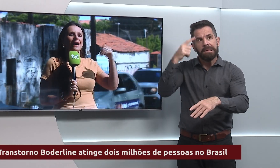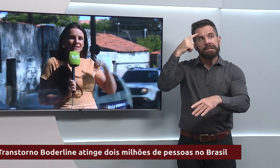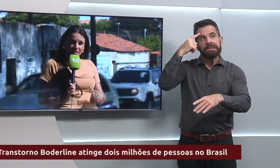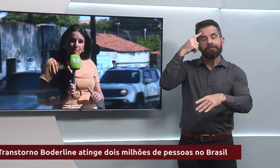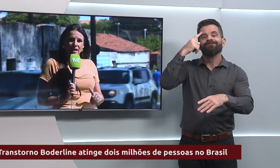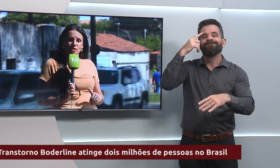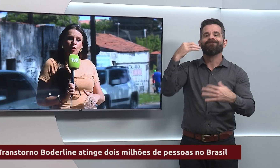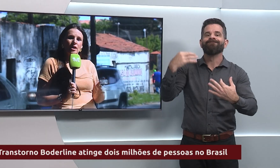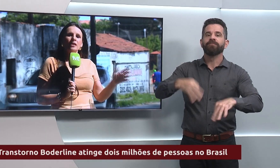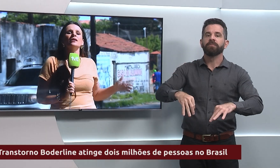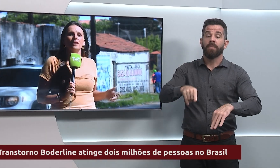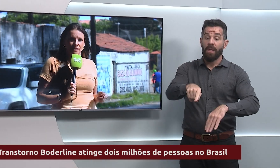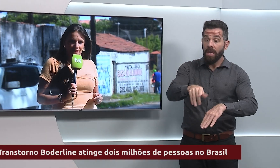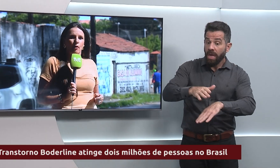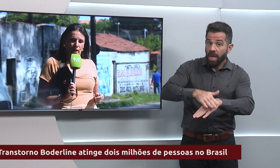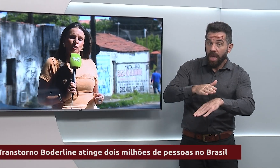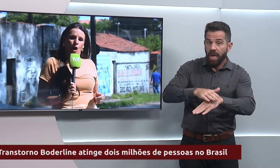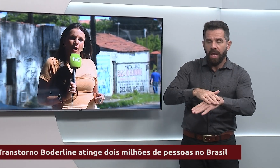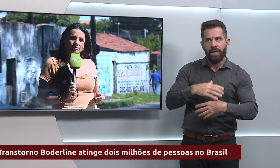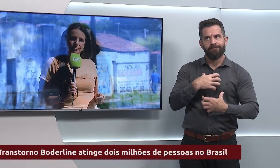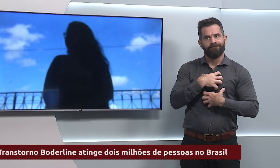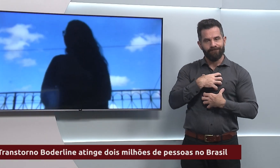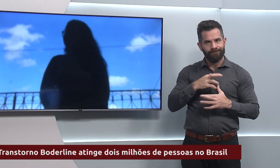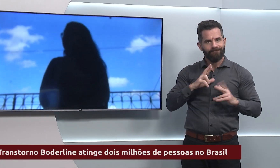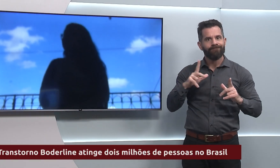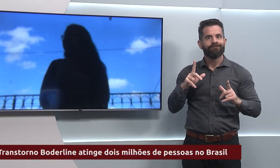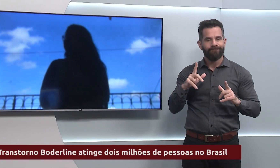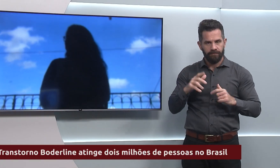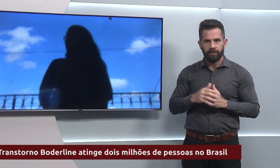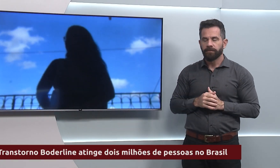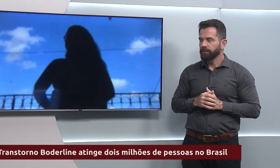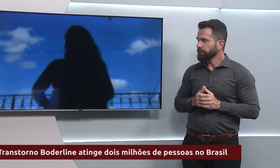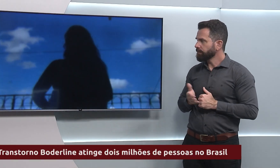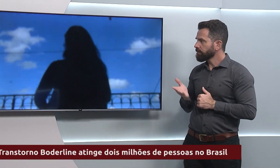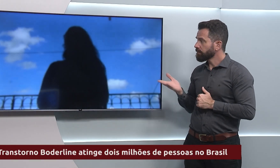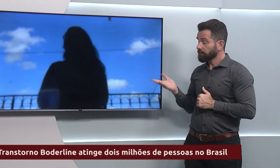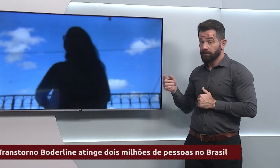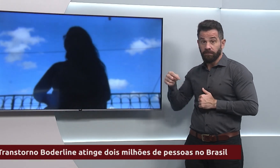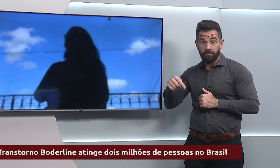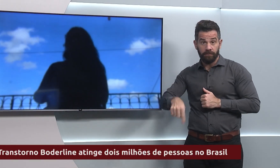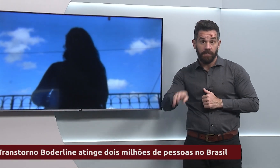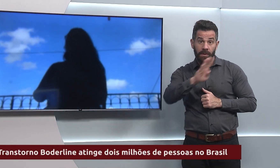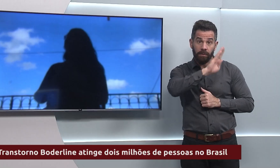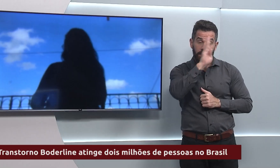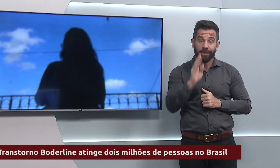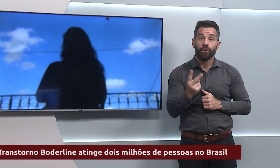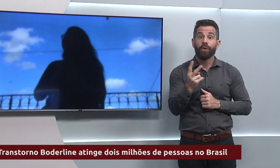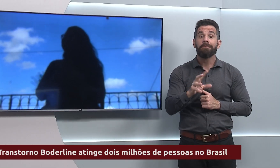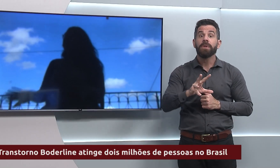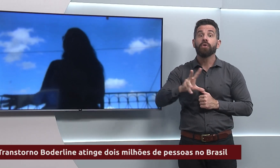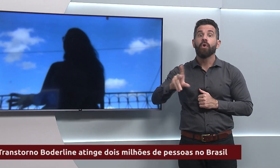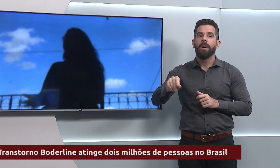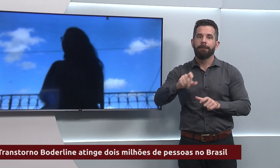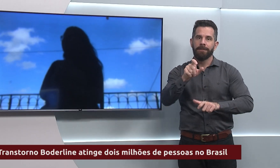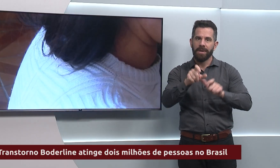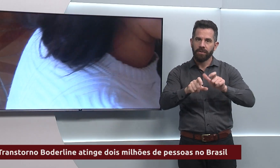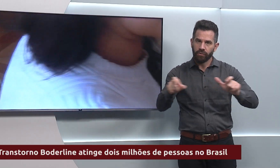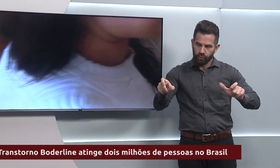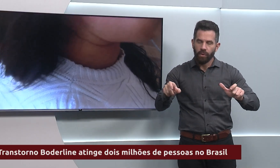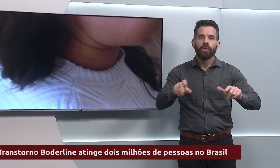si mesmo e quem está ao redor. No Brasil, já são quase 2 milhões de habitantes com diagnóstico de borderline. Os sintomas